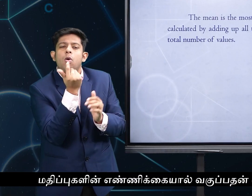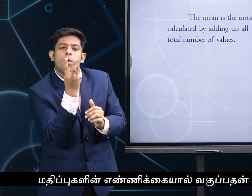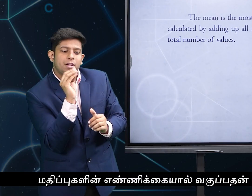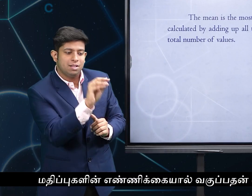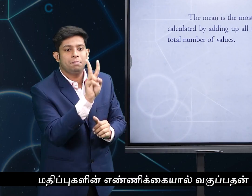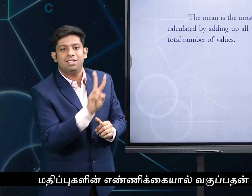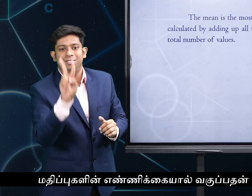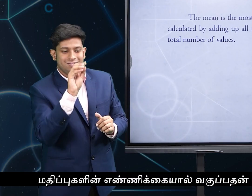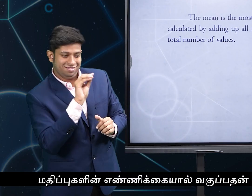கணக்கிடப்படுகிறது.